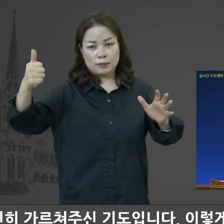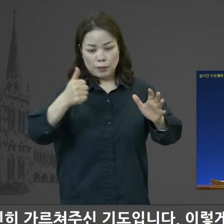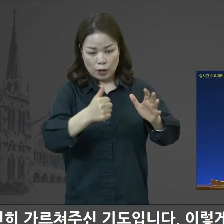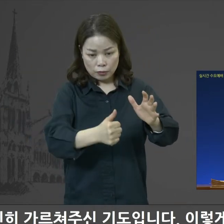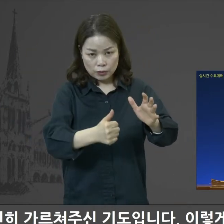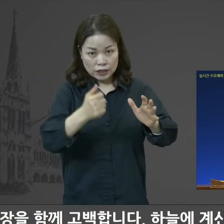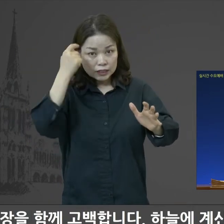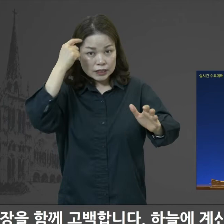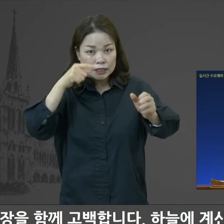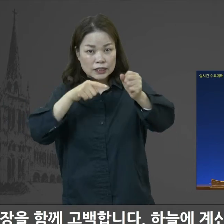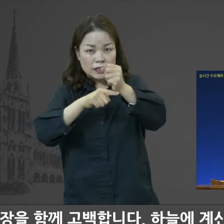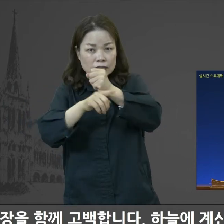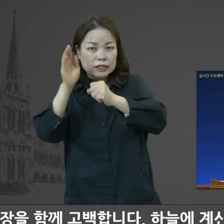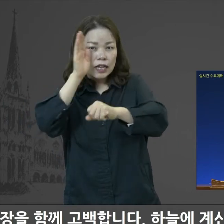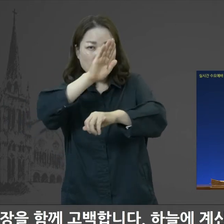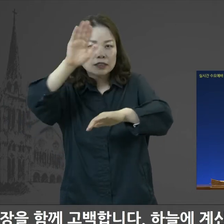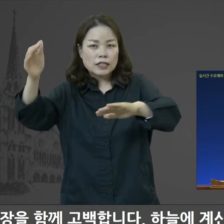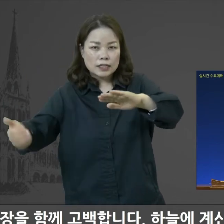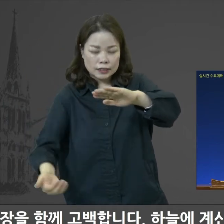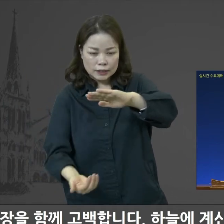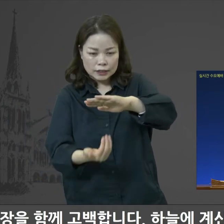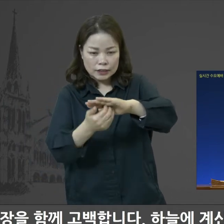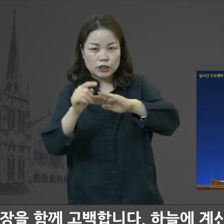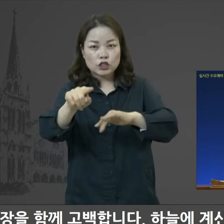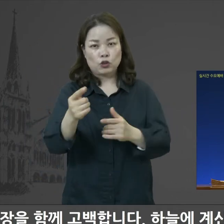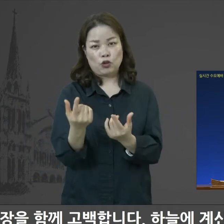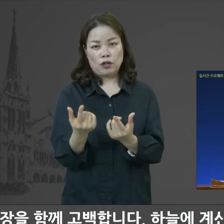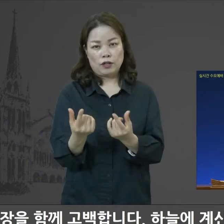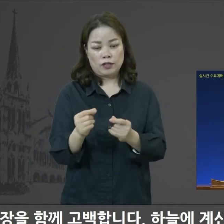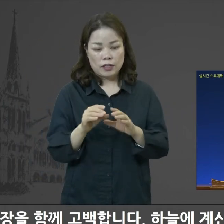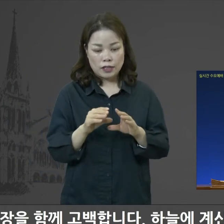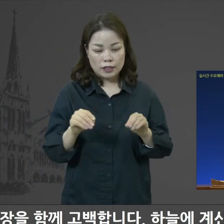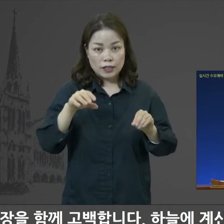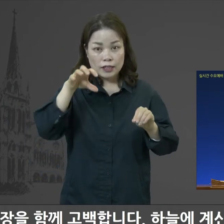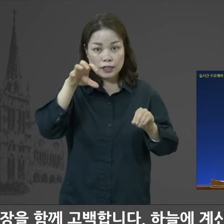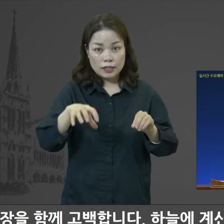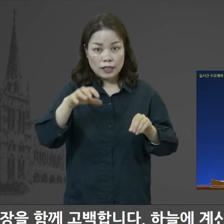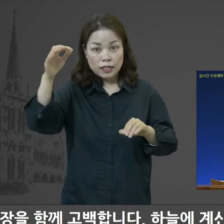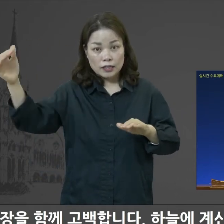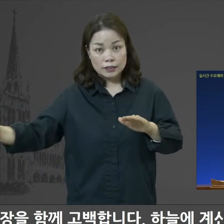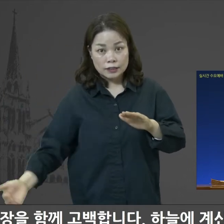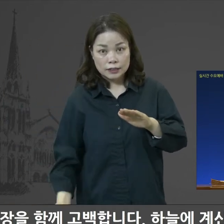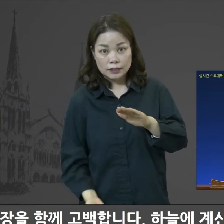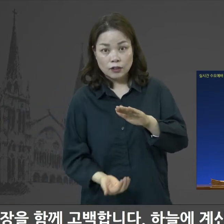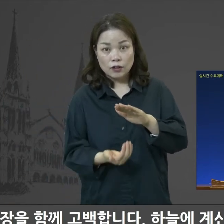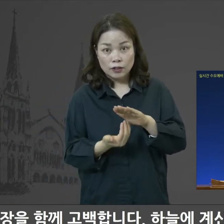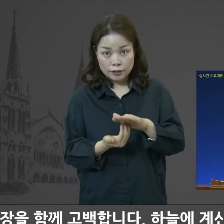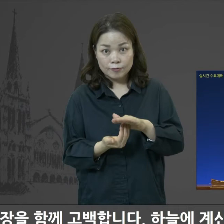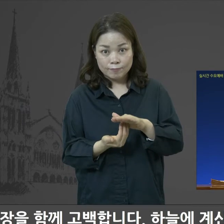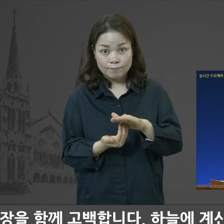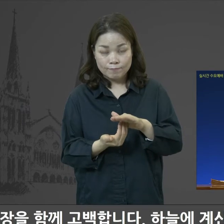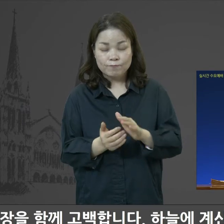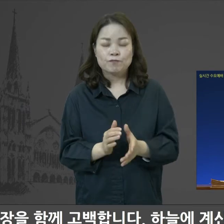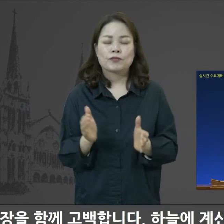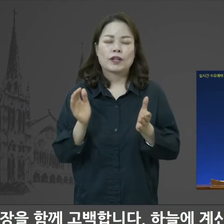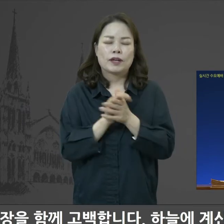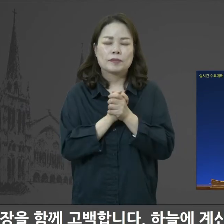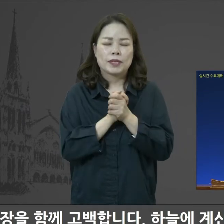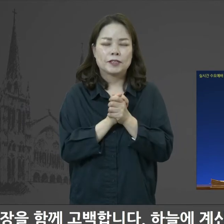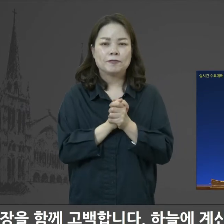임하옵시며 뜻이 하늘에서 이룬 것 같이 땅에서도 이루어지이다.